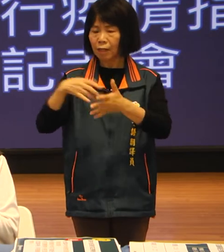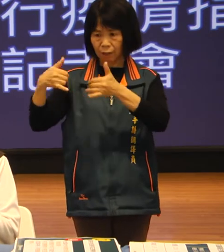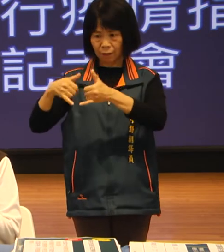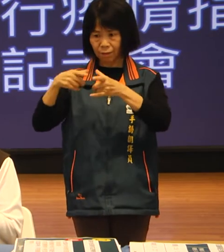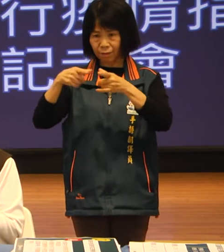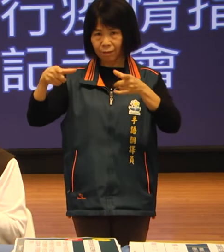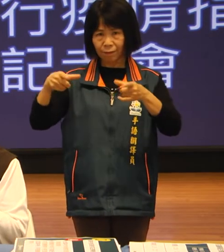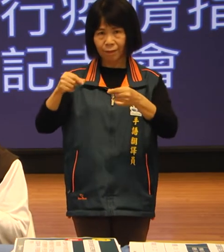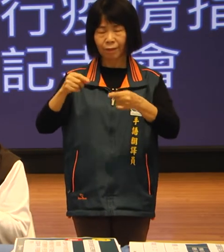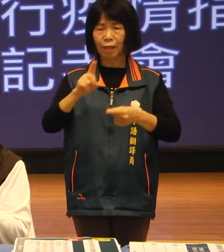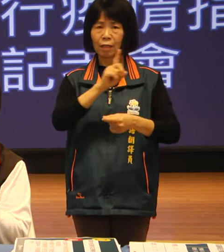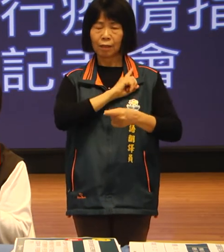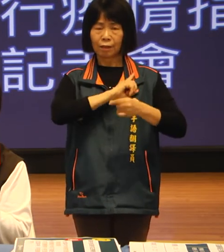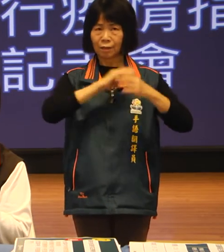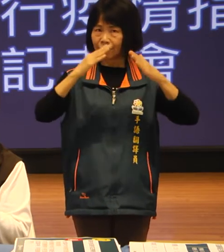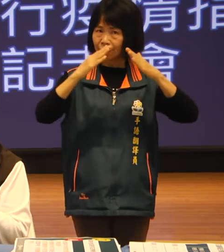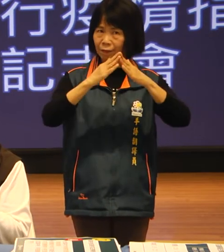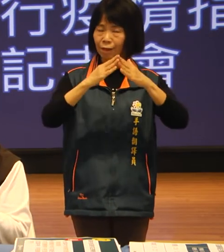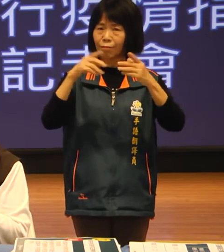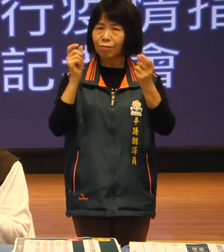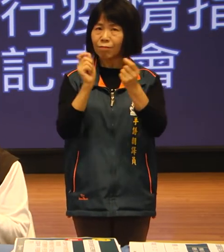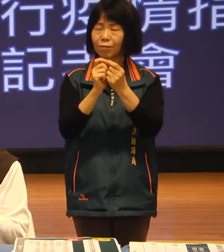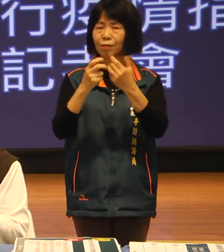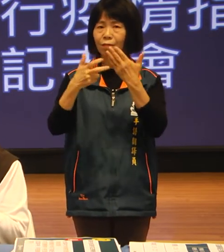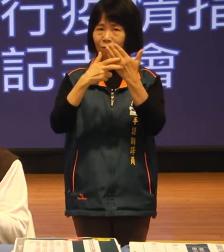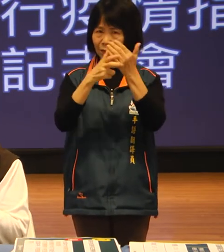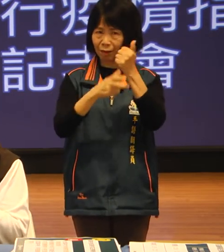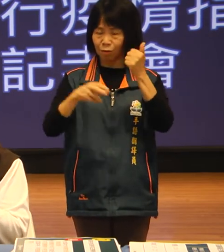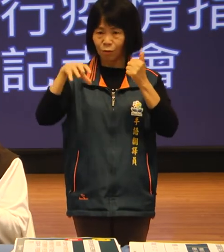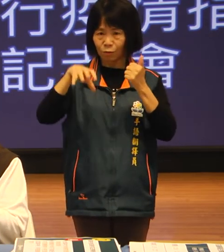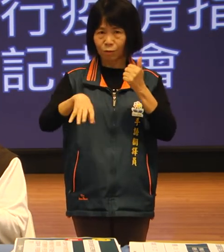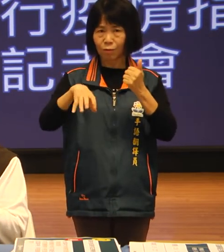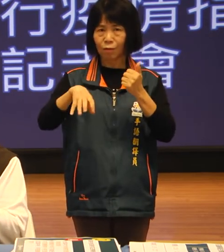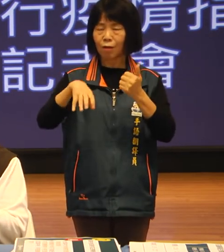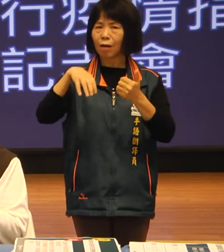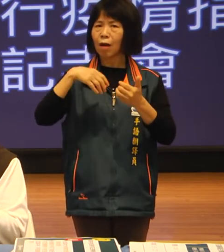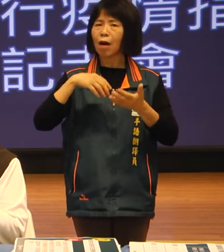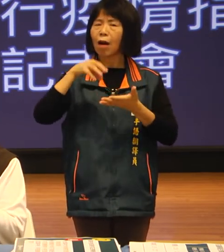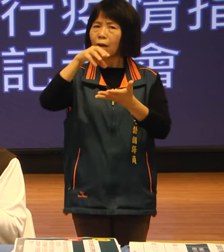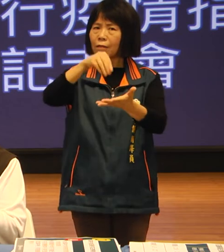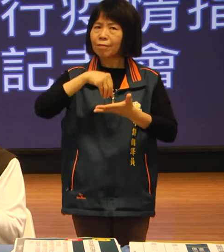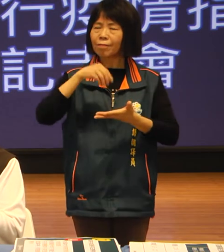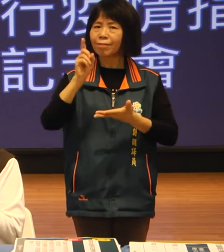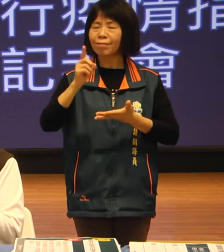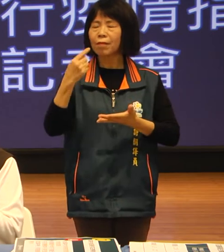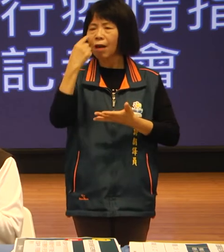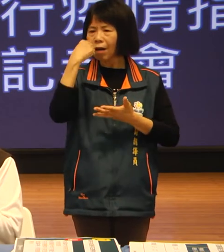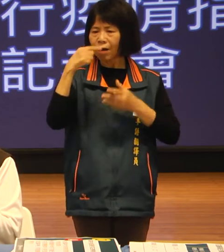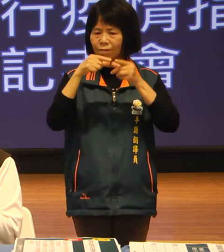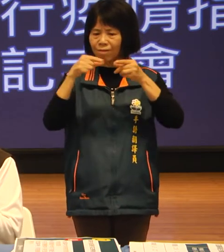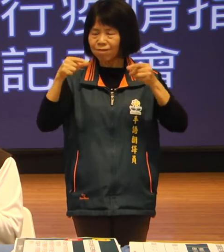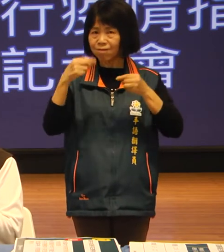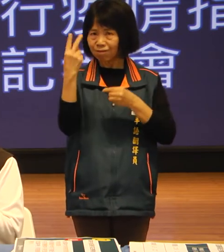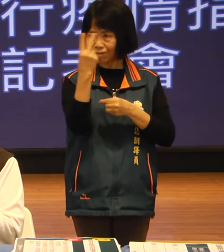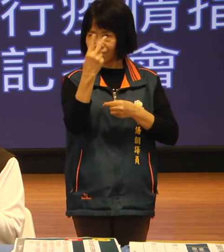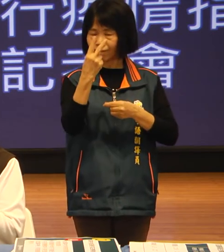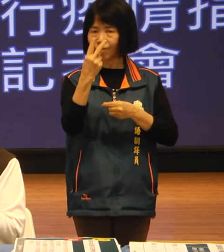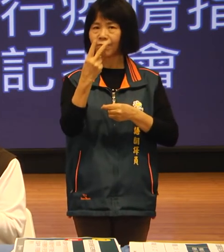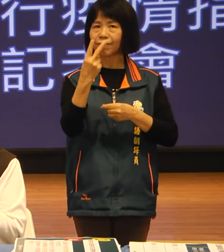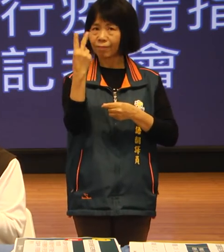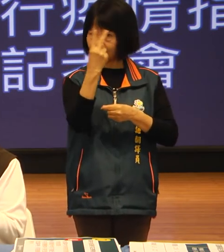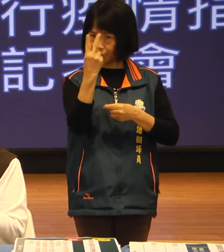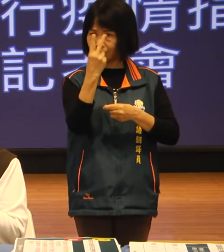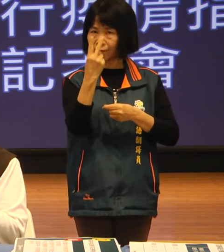到您所住的卫生所来领取2剂的快筛试剂。